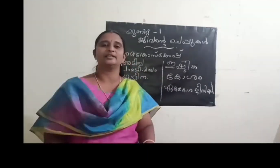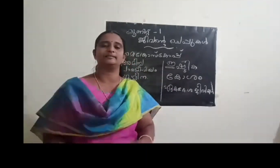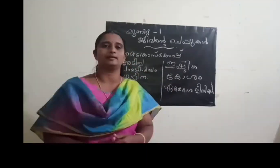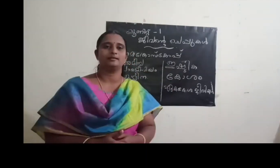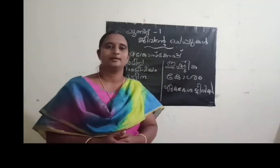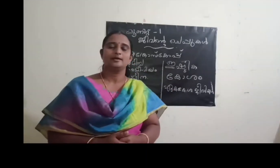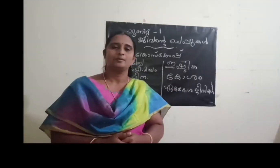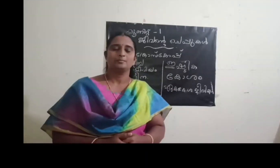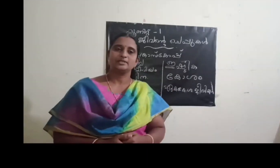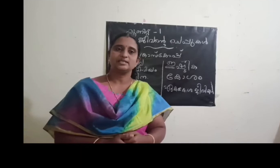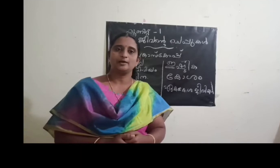ശരീരത്തിൽ മനസ്സിലായോ